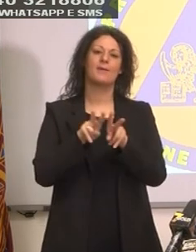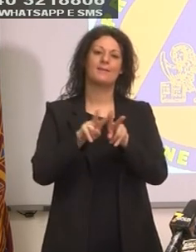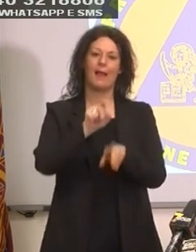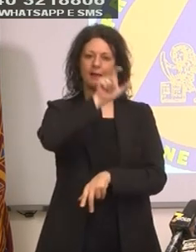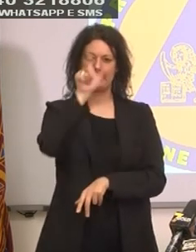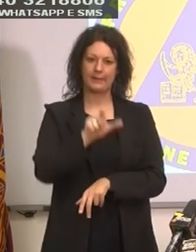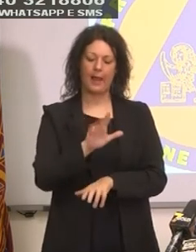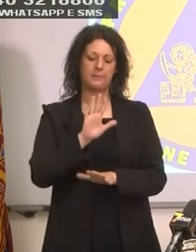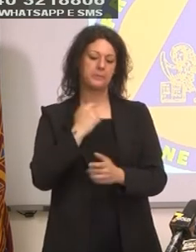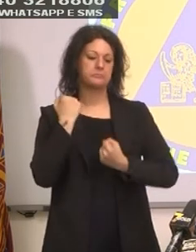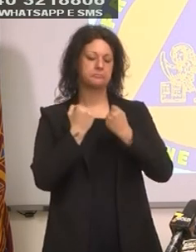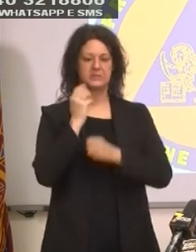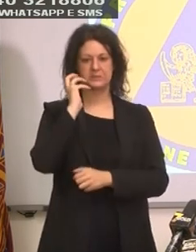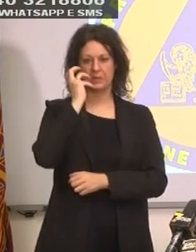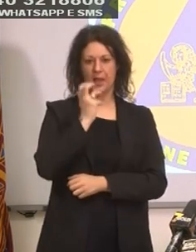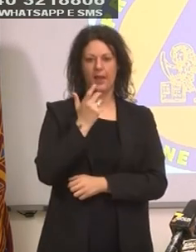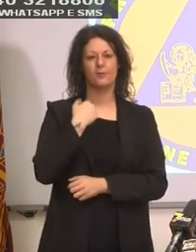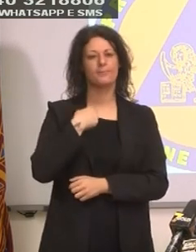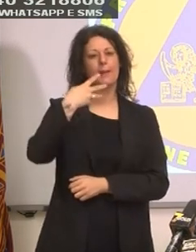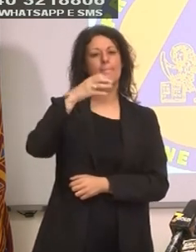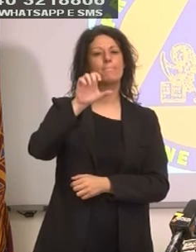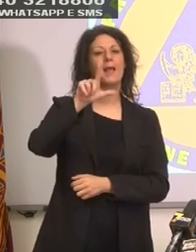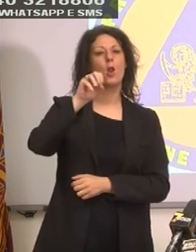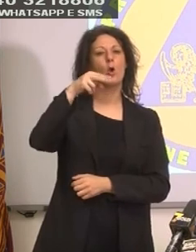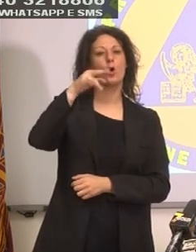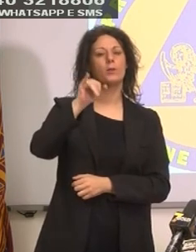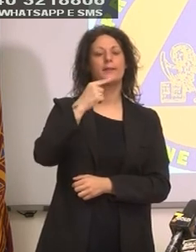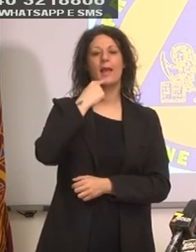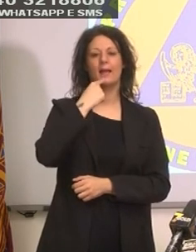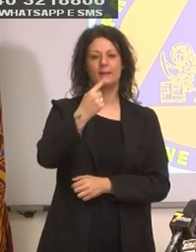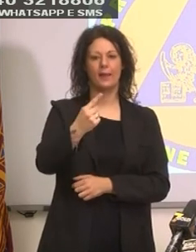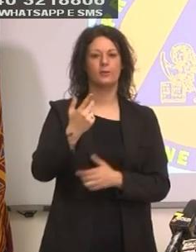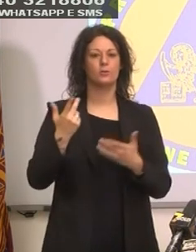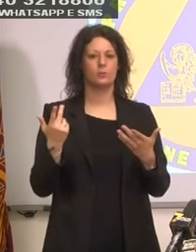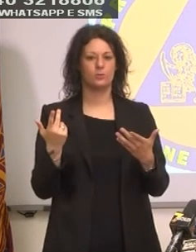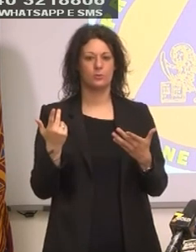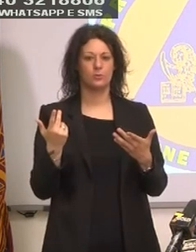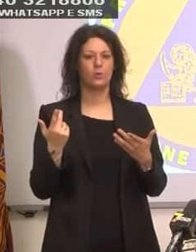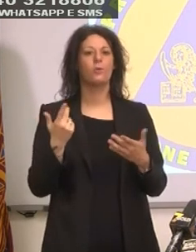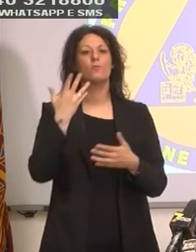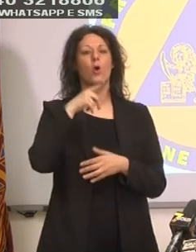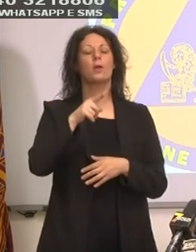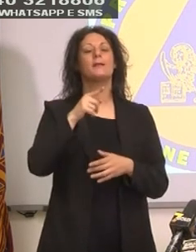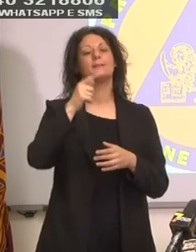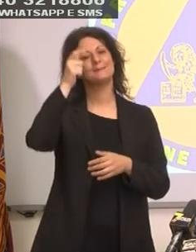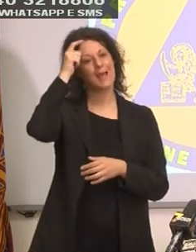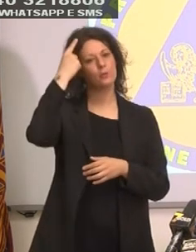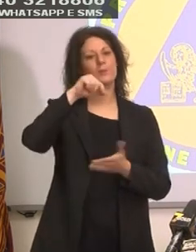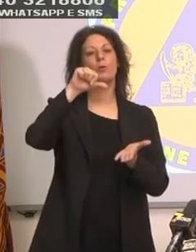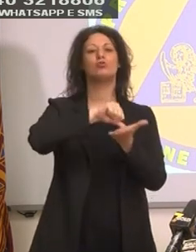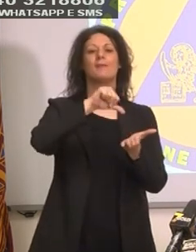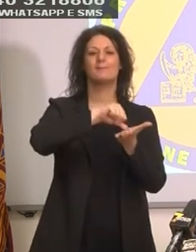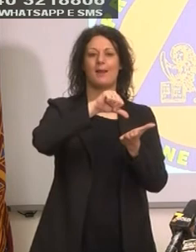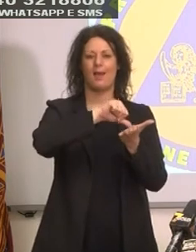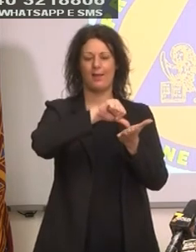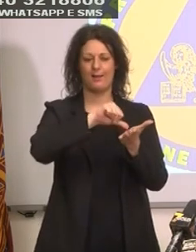ambiguo, nel senso che mi ricordo che Giorgia Meloni ha detto che per uno Stato centralista e federalista allo stesso tempo. No, guardate, io non mi riferisco a nessuno,